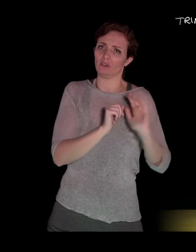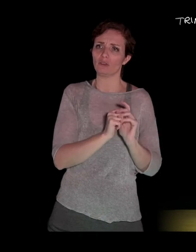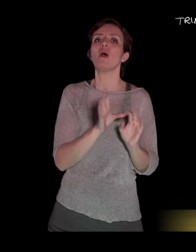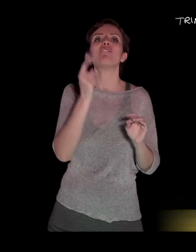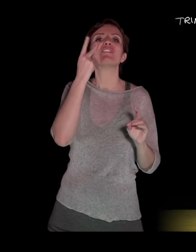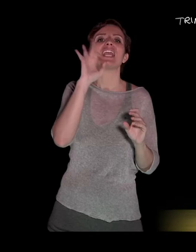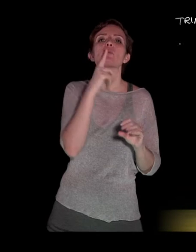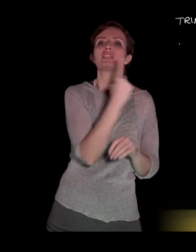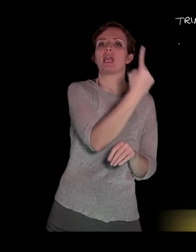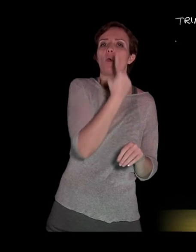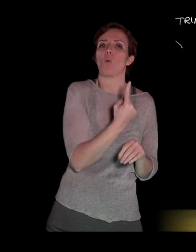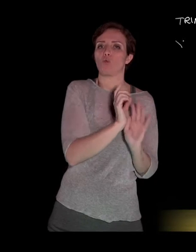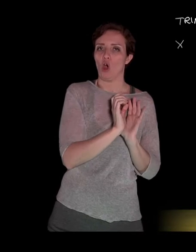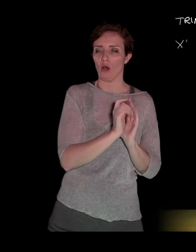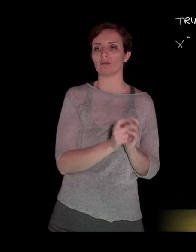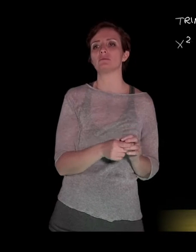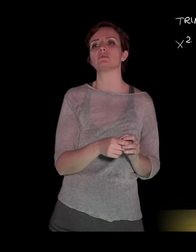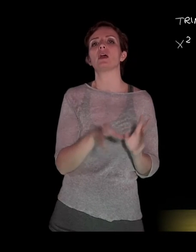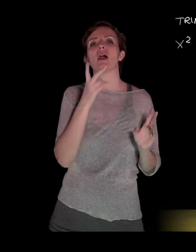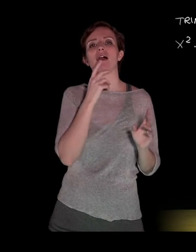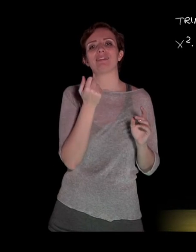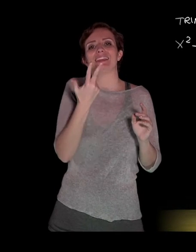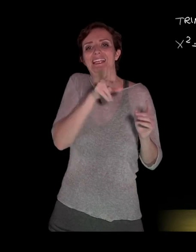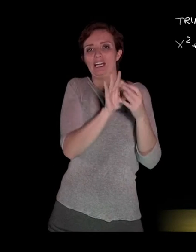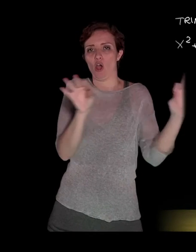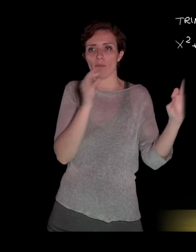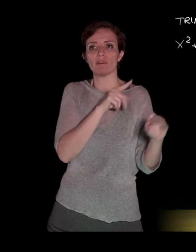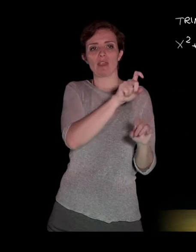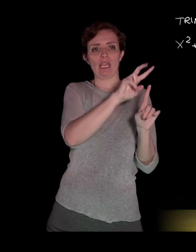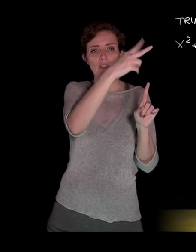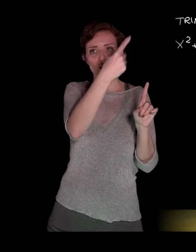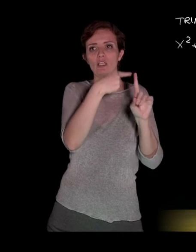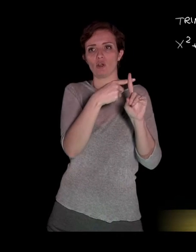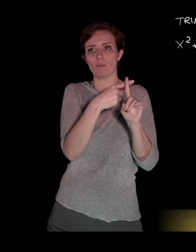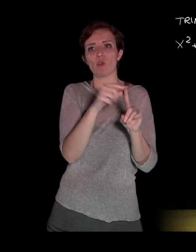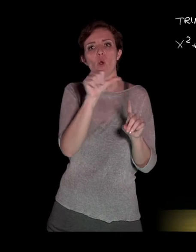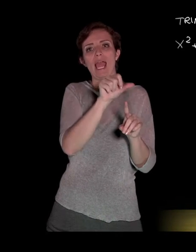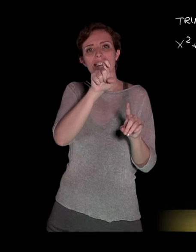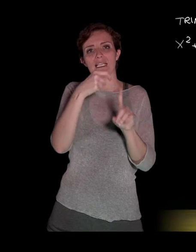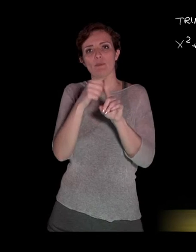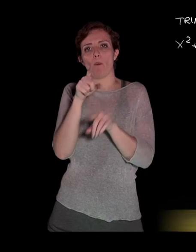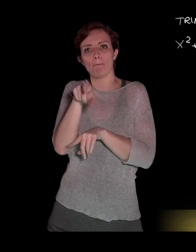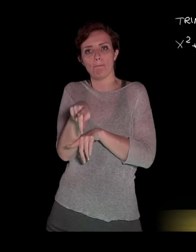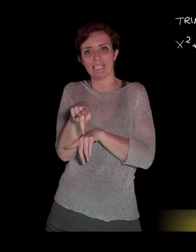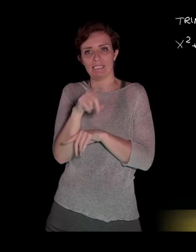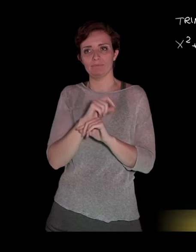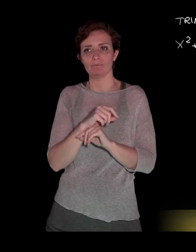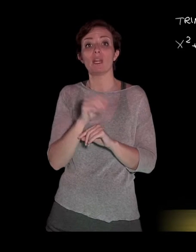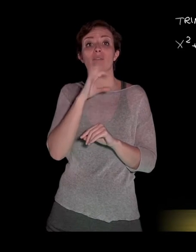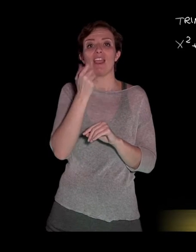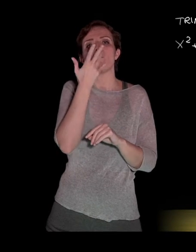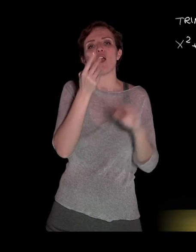coefficiente sia pari a 1 e scriviamo il nostro trinomio come X qu + SX + P per poter